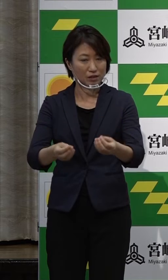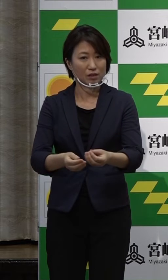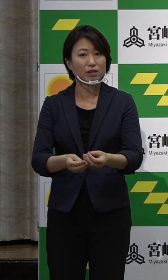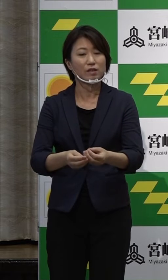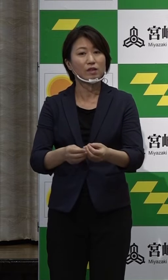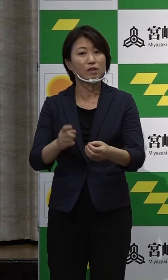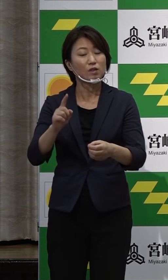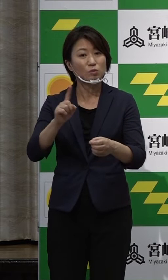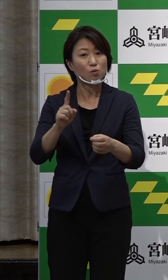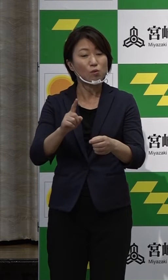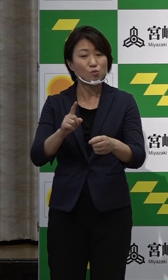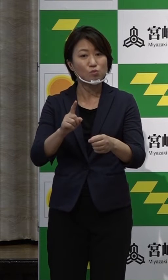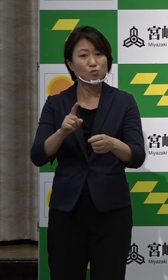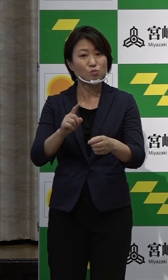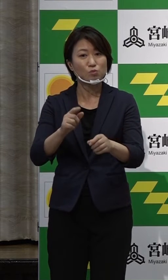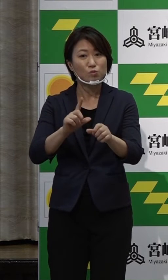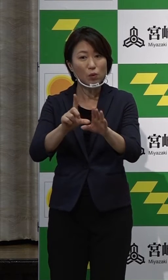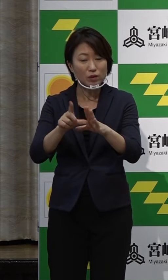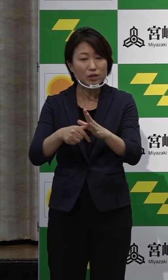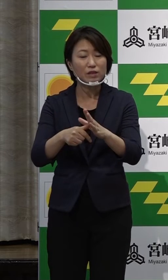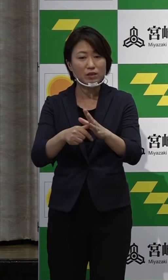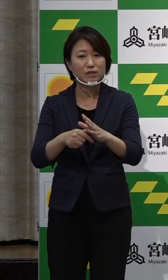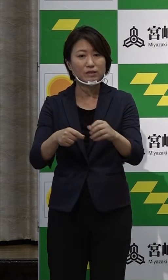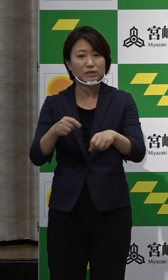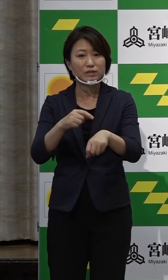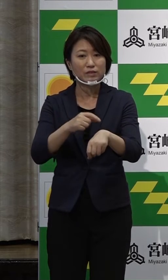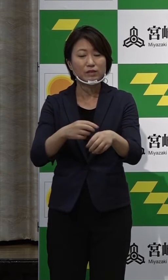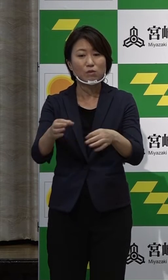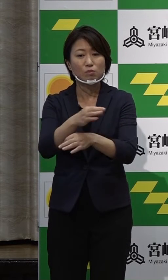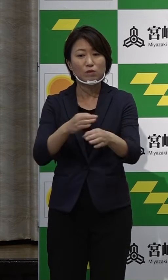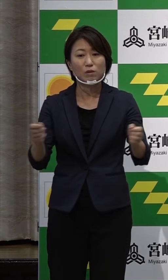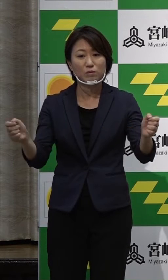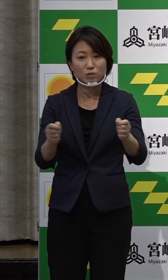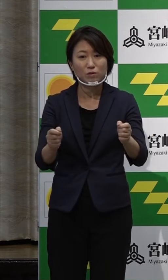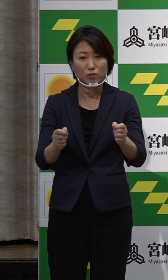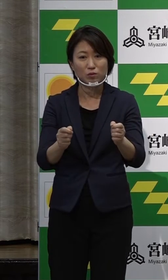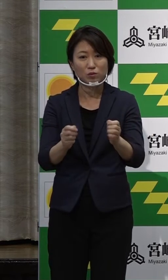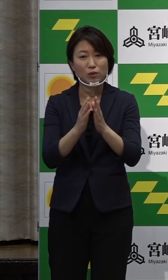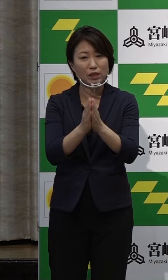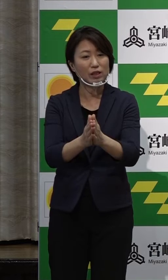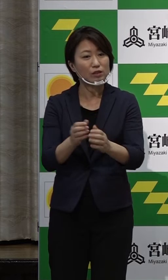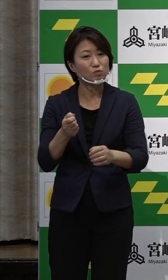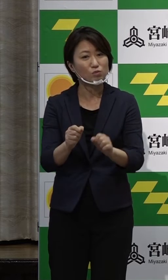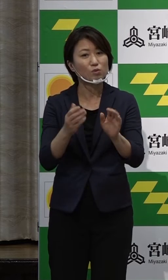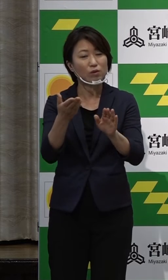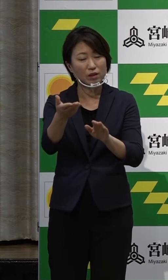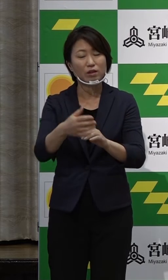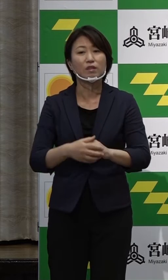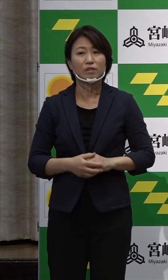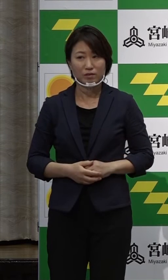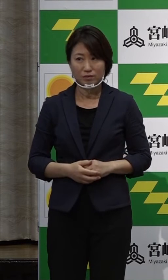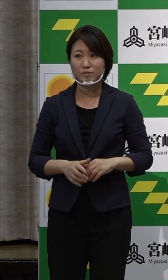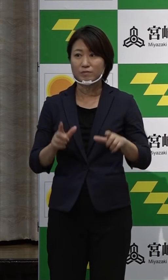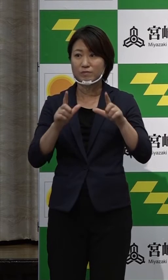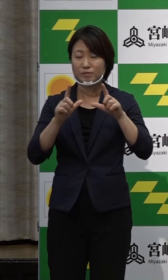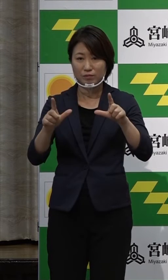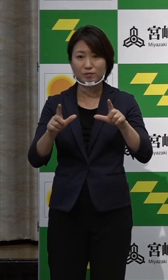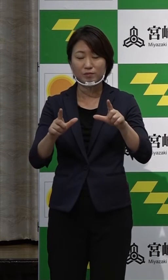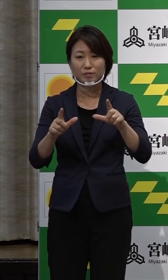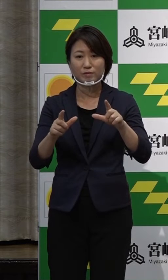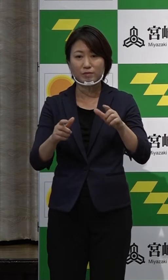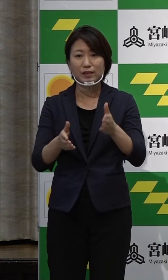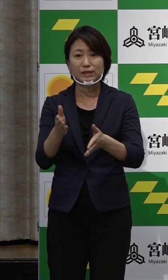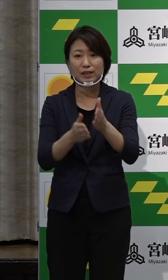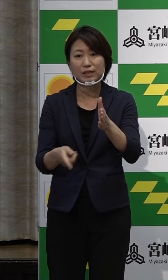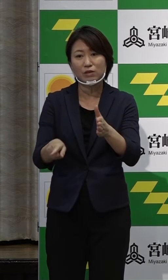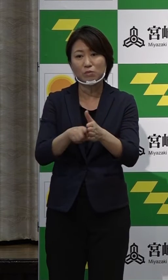ば時短要請を出す可能性があると言えるのか改めて伺いますでしょうか。 はい、第4波のように世帯を伴う飲食店も